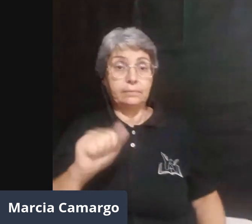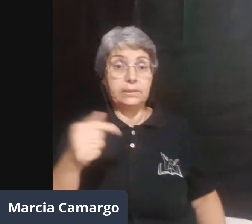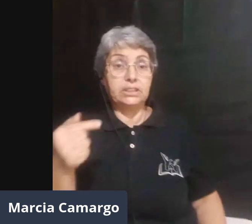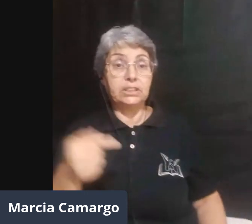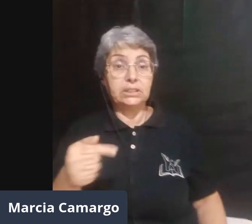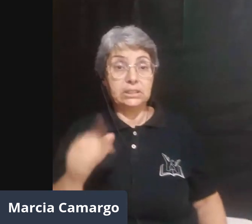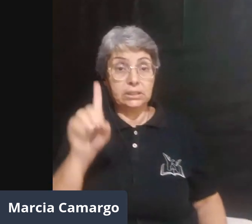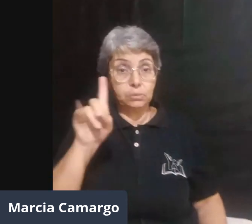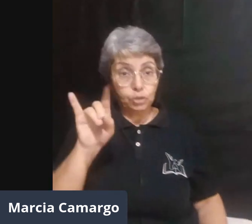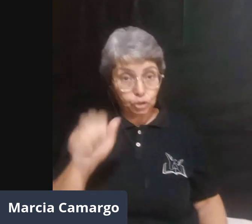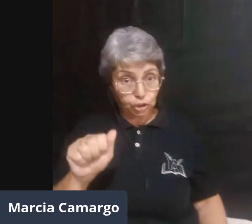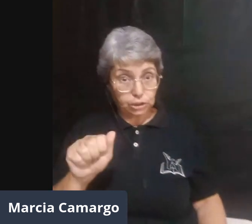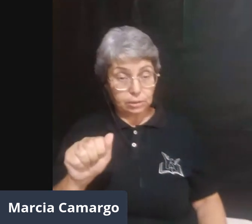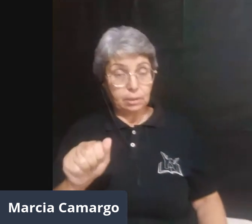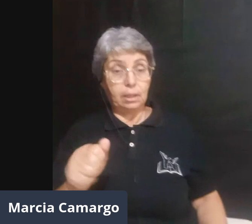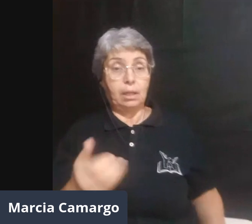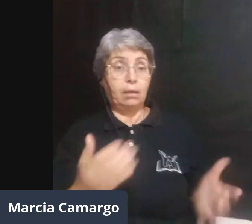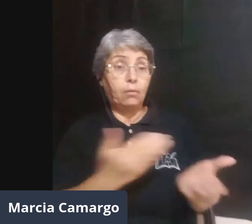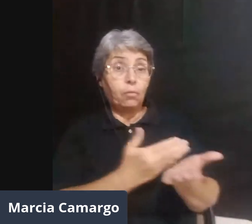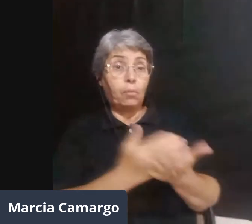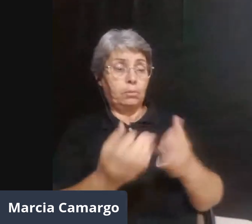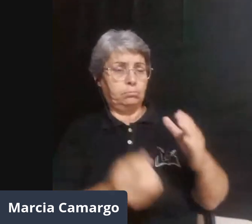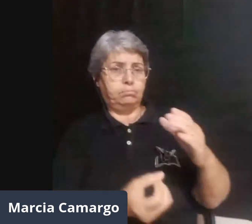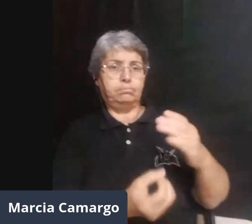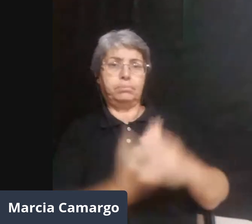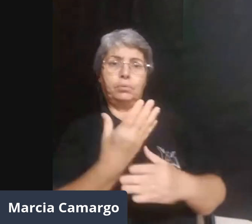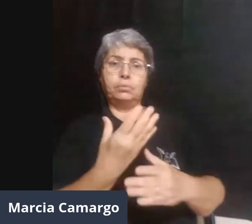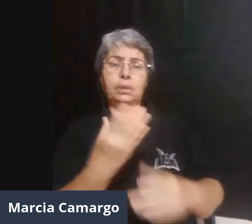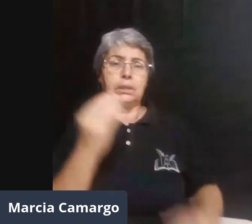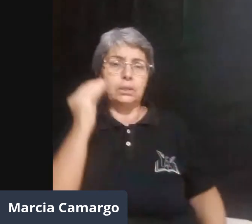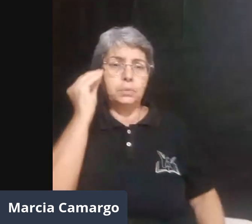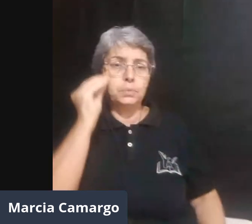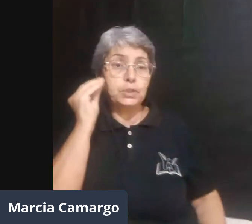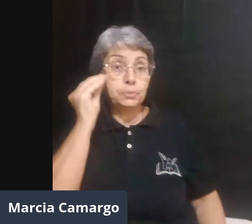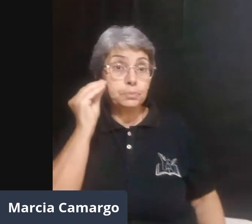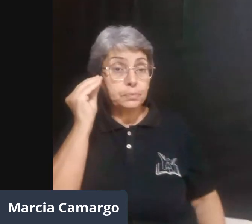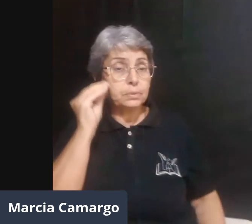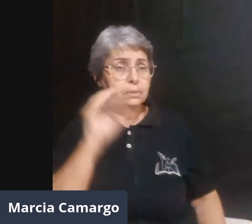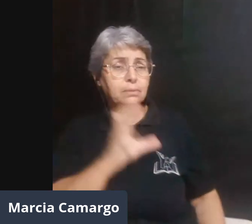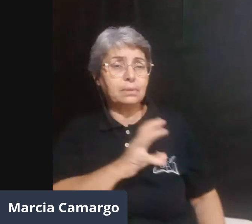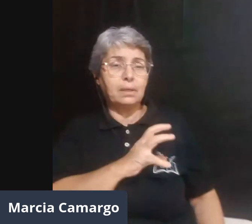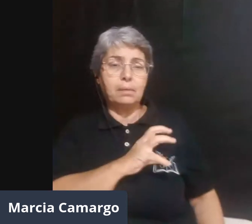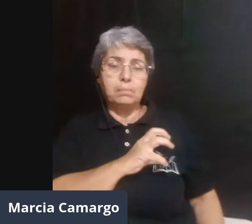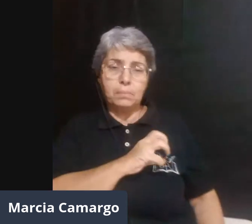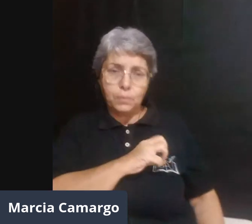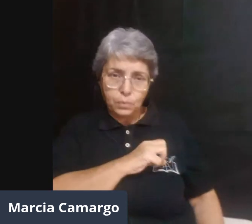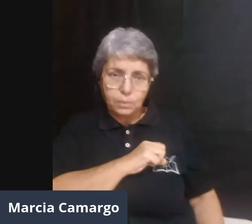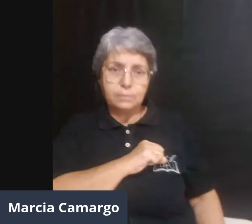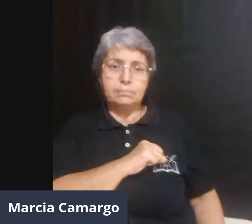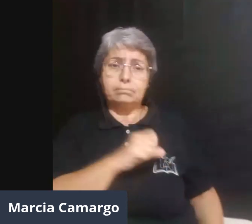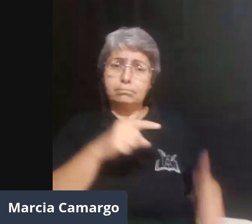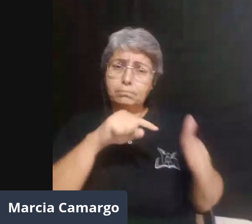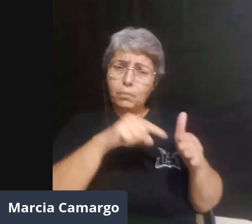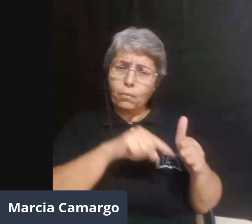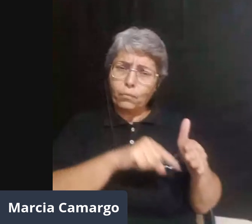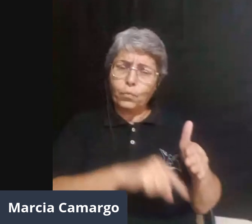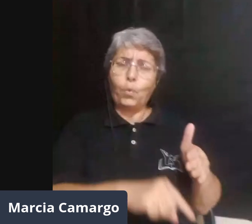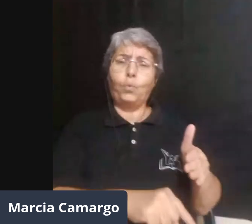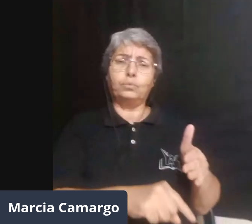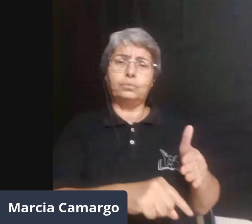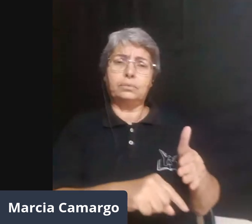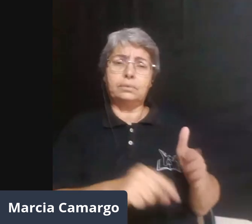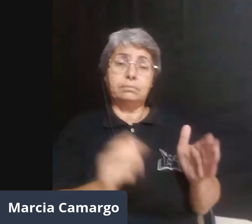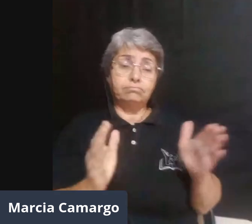tem um nascimento nobre. Ela nasce de uma experiência de amor genuíno e profundo. Naquele momento da nossa